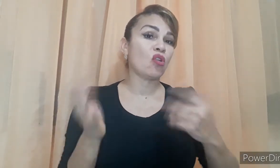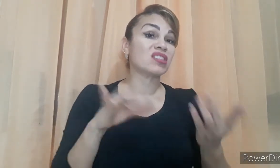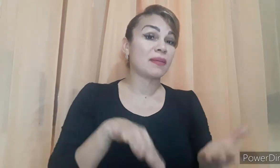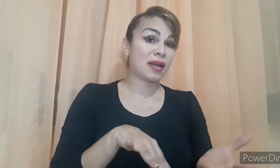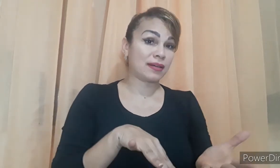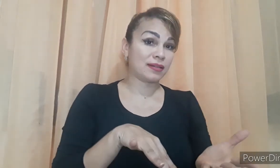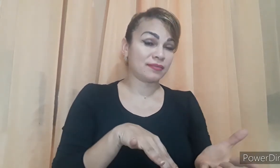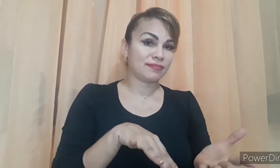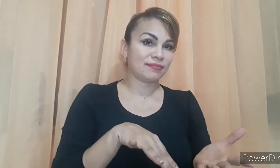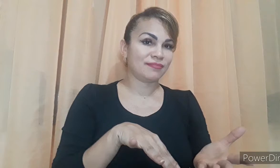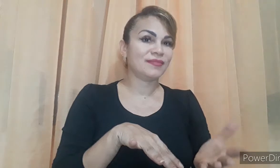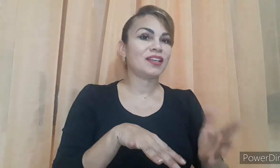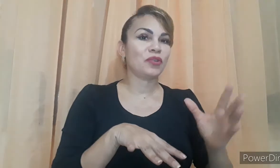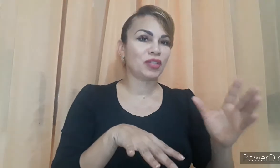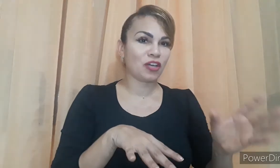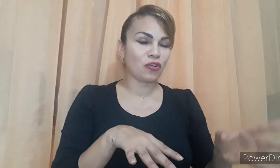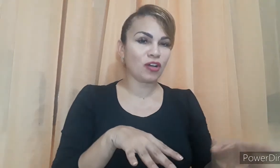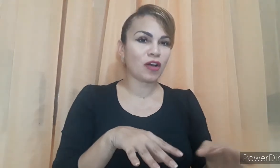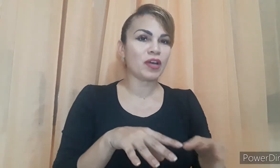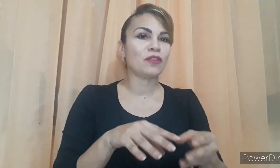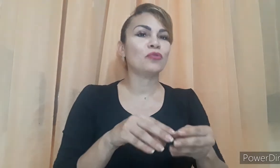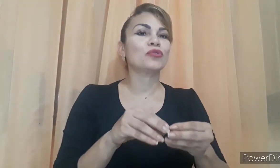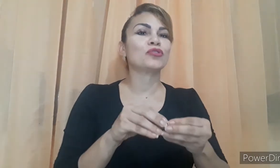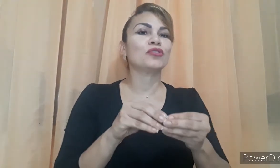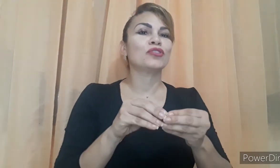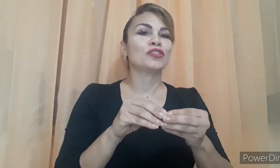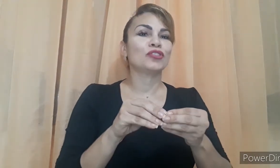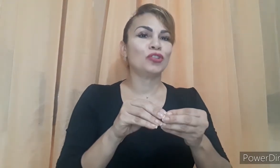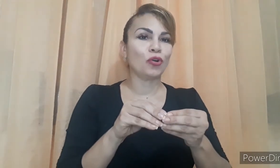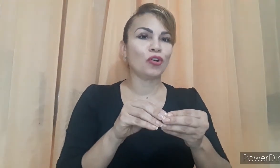se é magra? Então eu tenho que colocar o recurso do